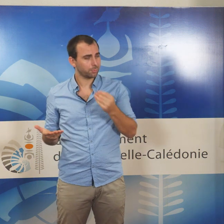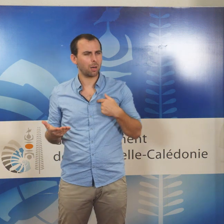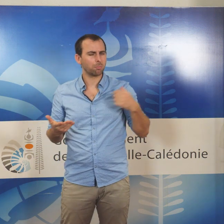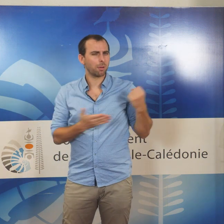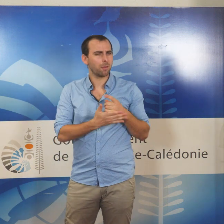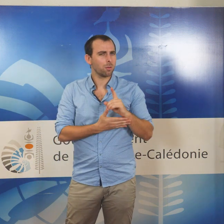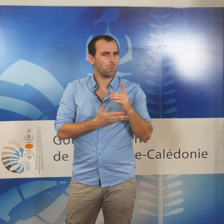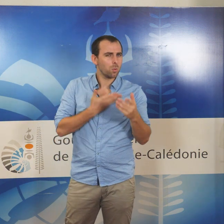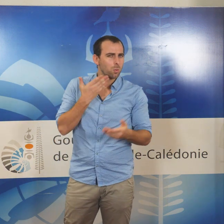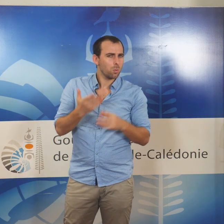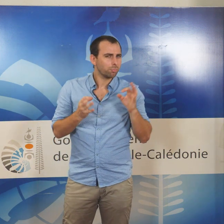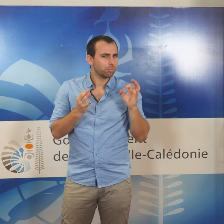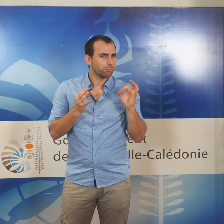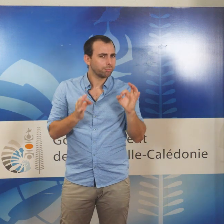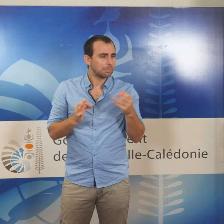oui.